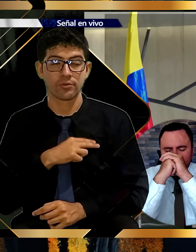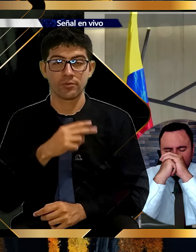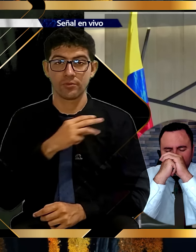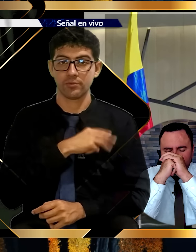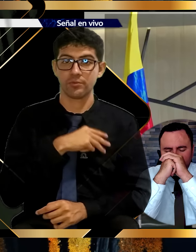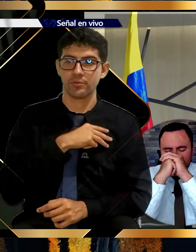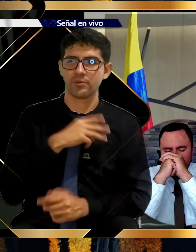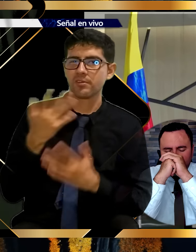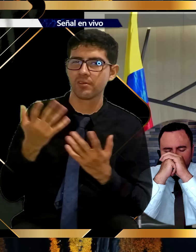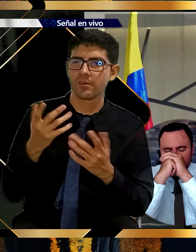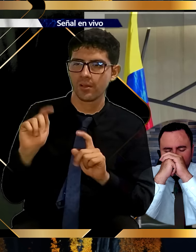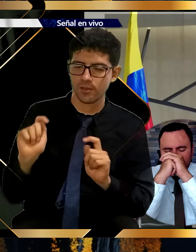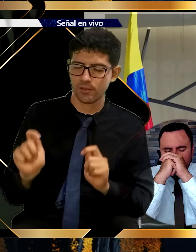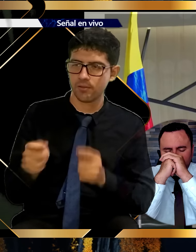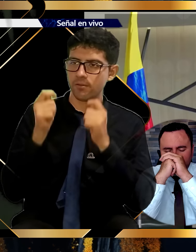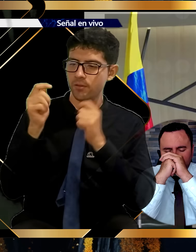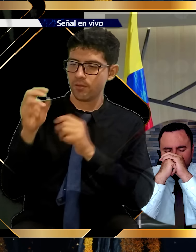salvar al mundo.